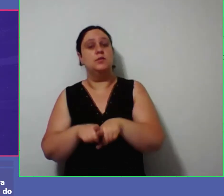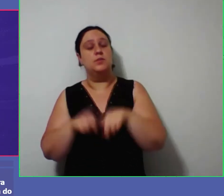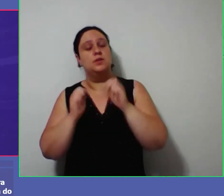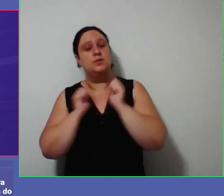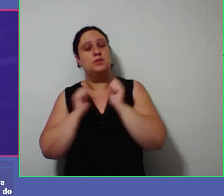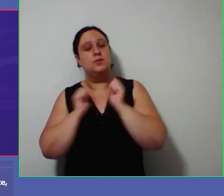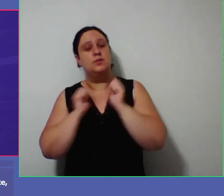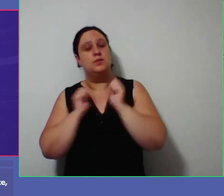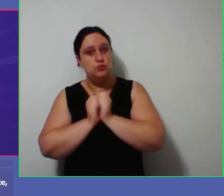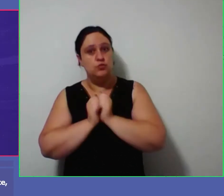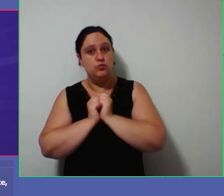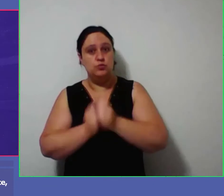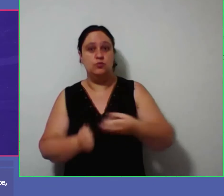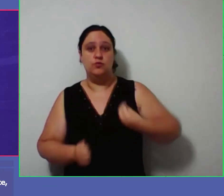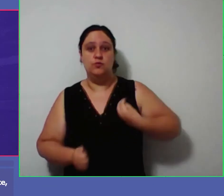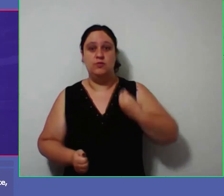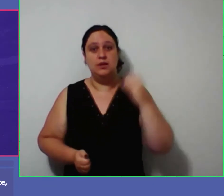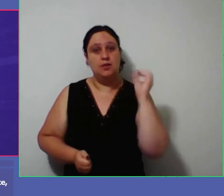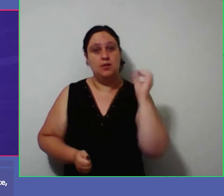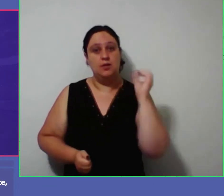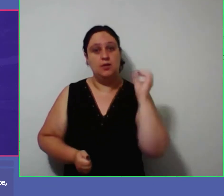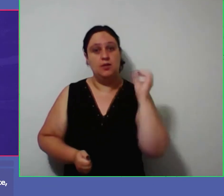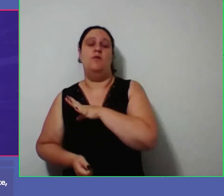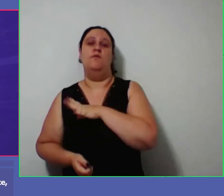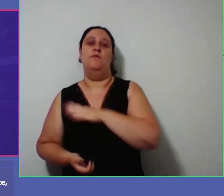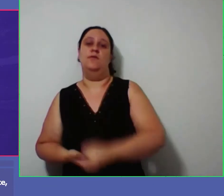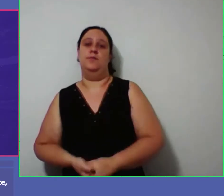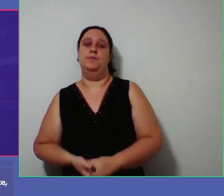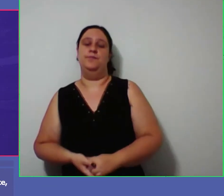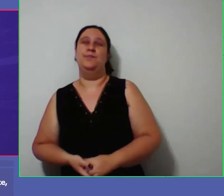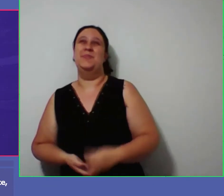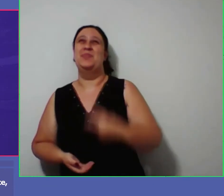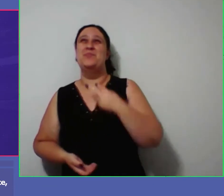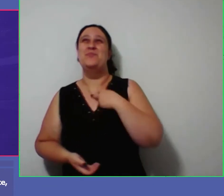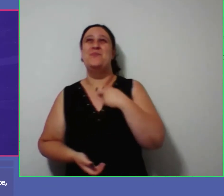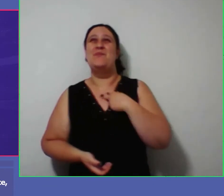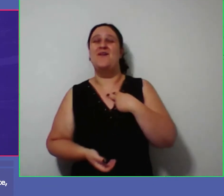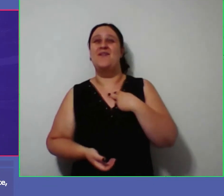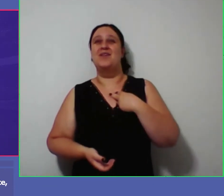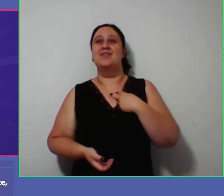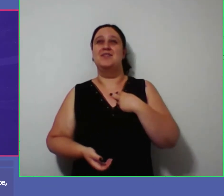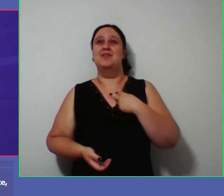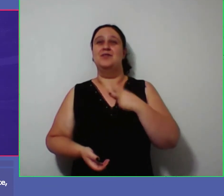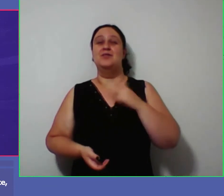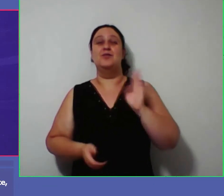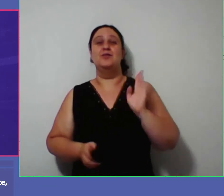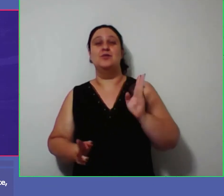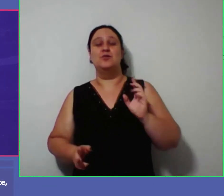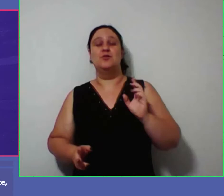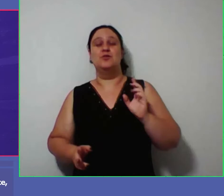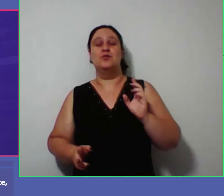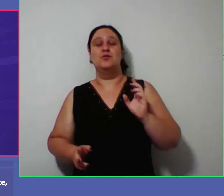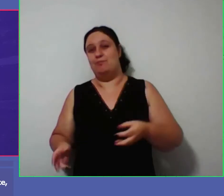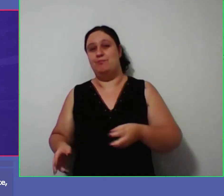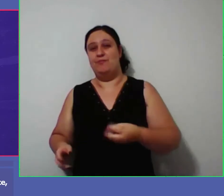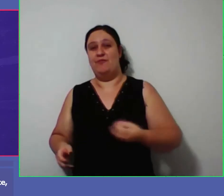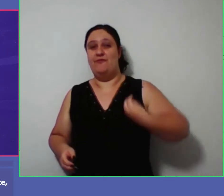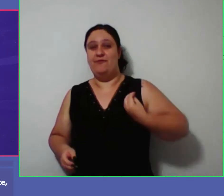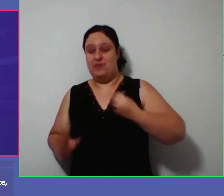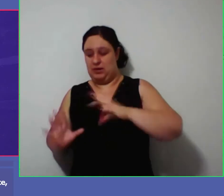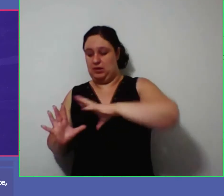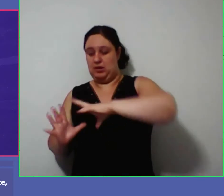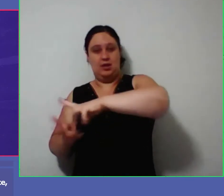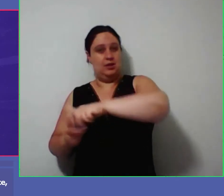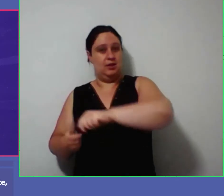de vida. Chega de andar pela natureza terrena. Chega de ser escravo da carne. Chega